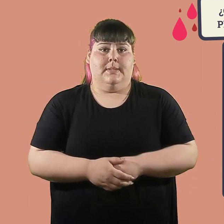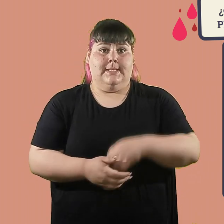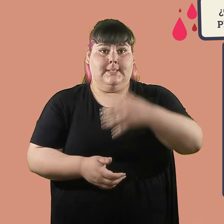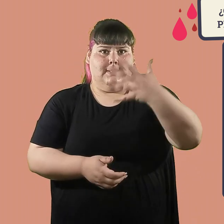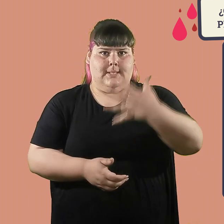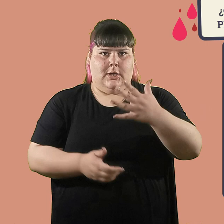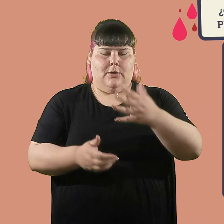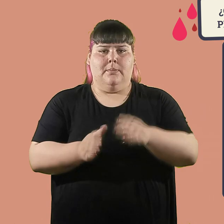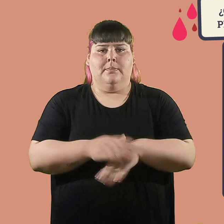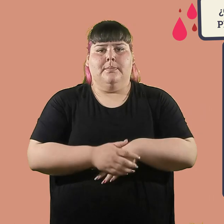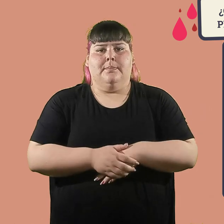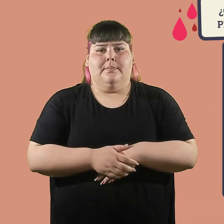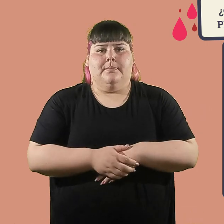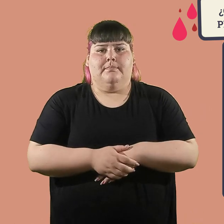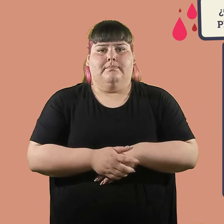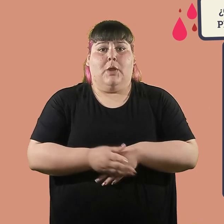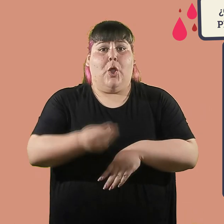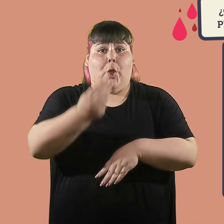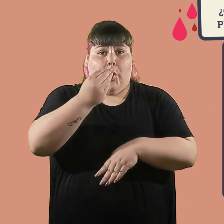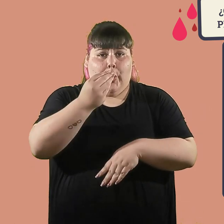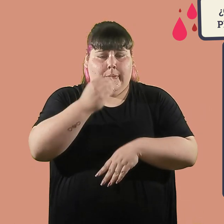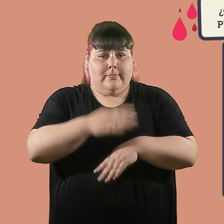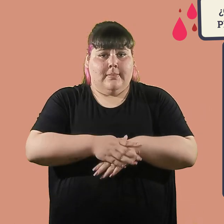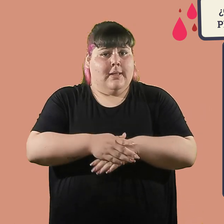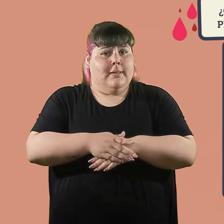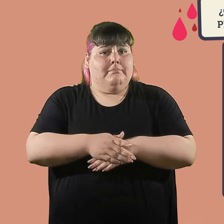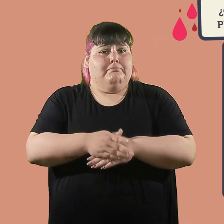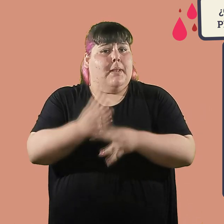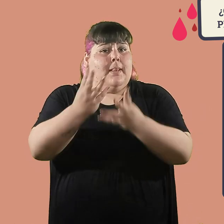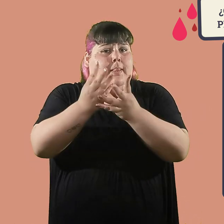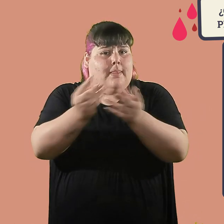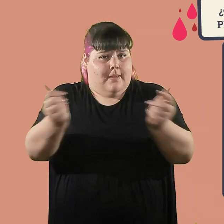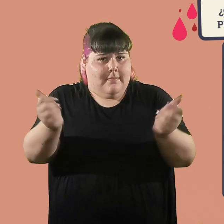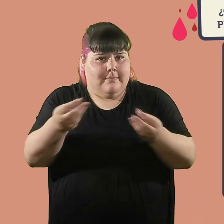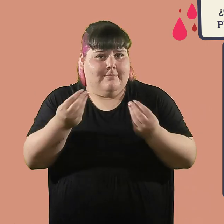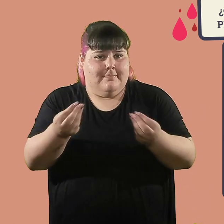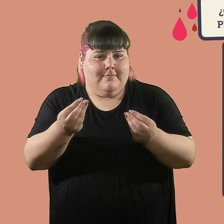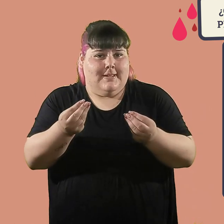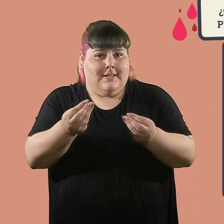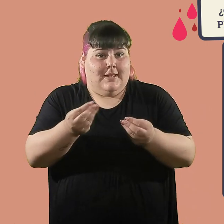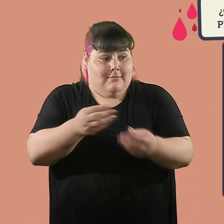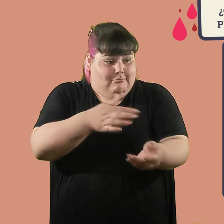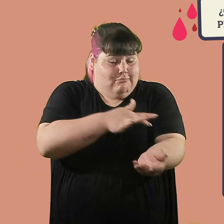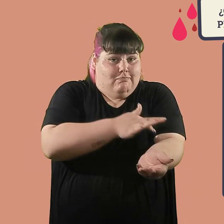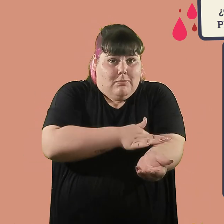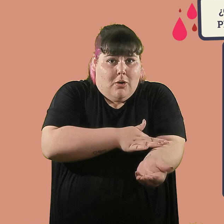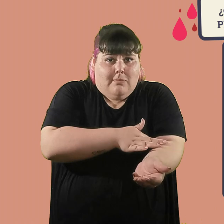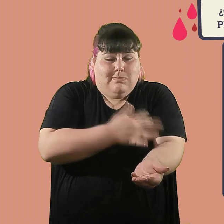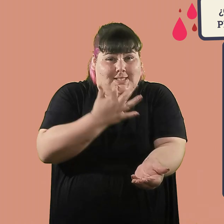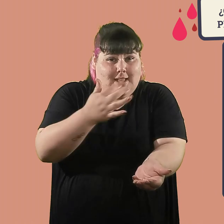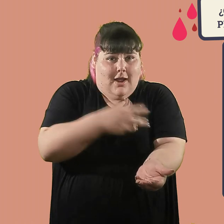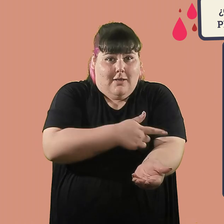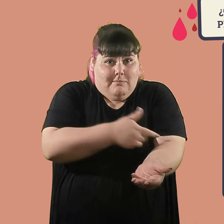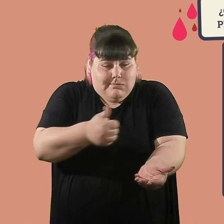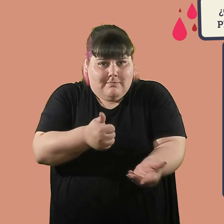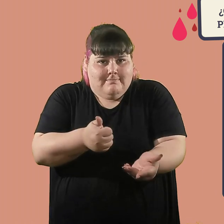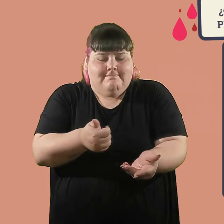5. Refrigerio. Para finalizar la donación, después de la extracción, se debe reposar unos